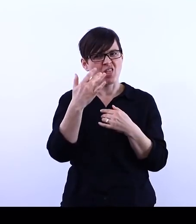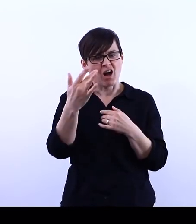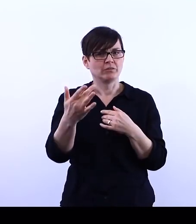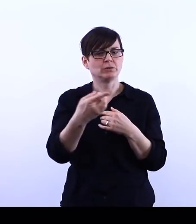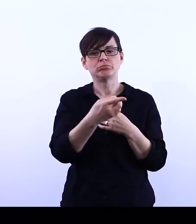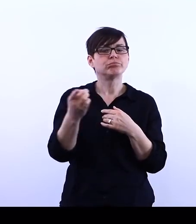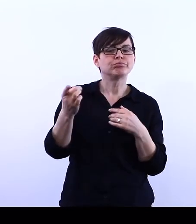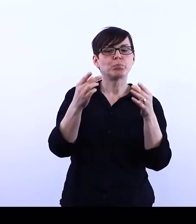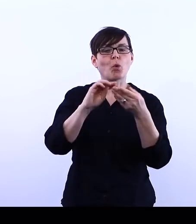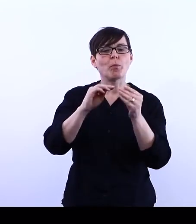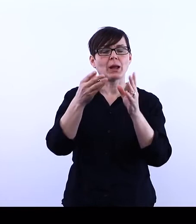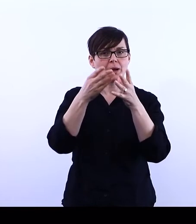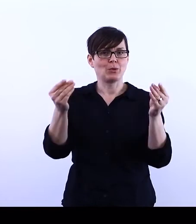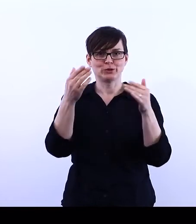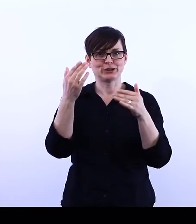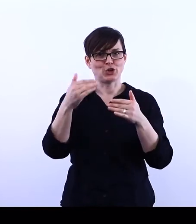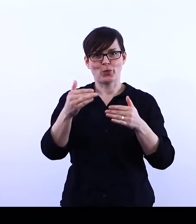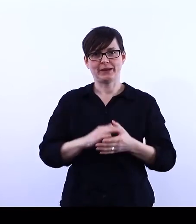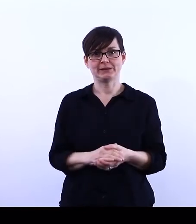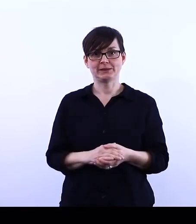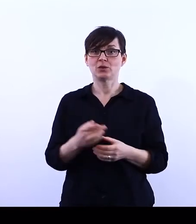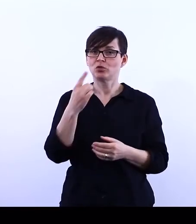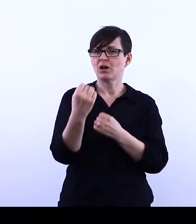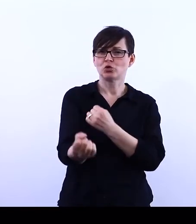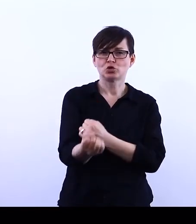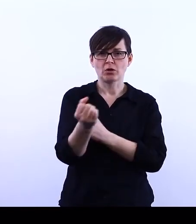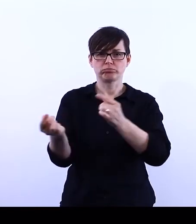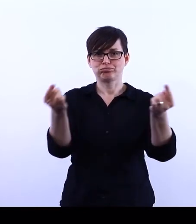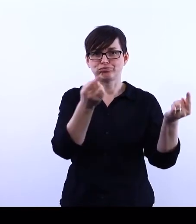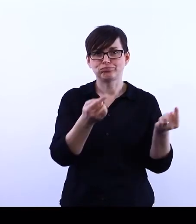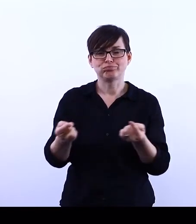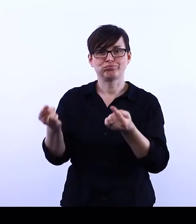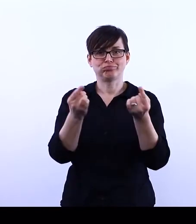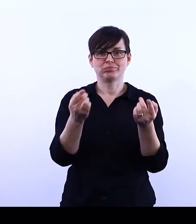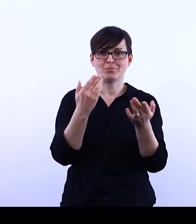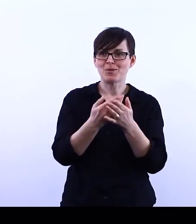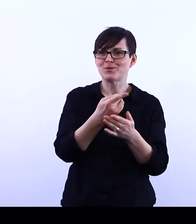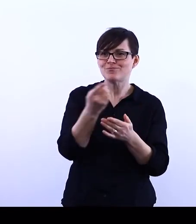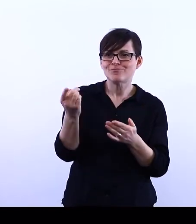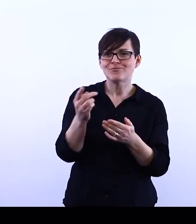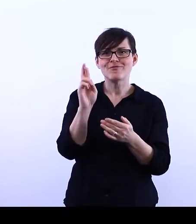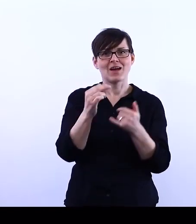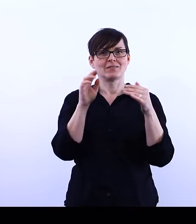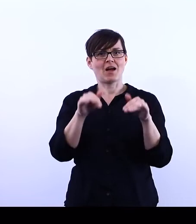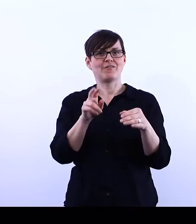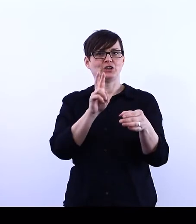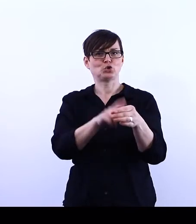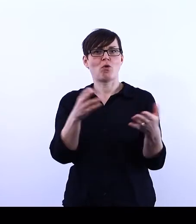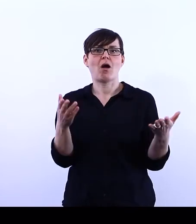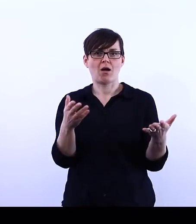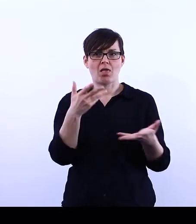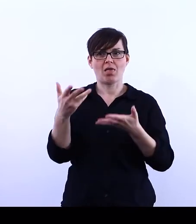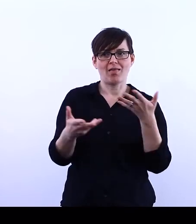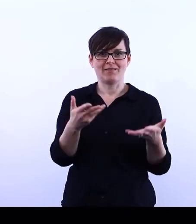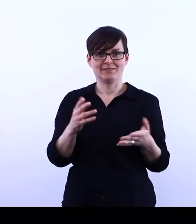ist einfach so, und das ist auch eben was, was wir stark diskutieren, die Frage von Zugängen, die wir jetzt nochmal ganz anders diskutieren.